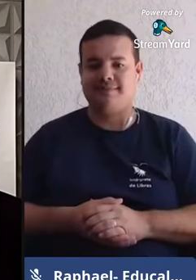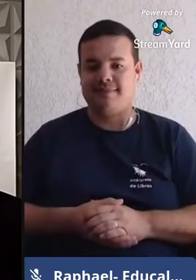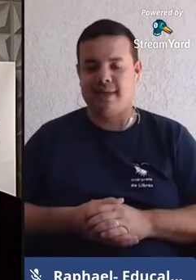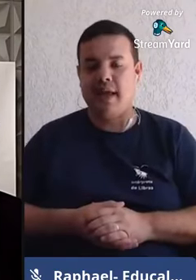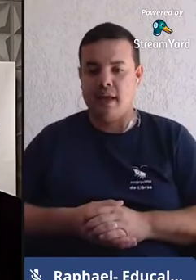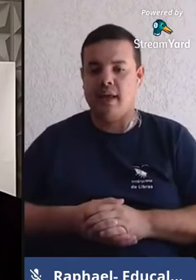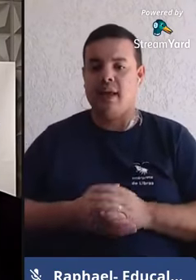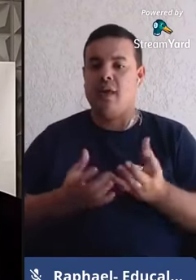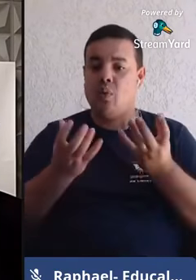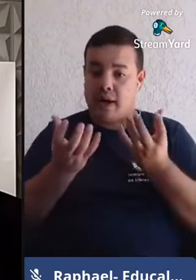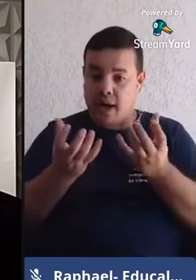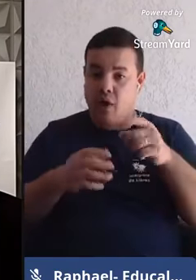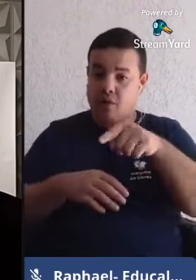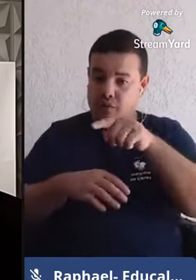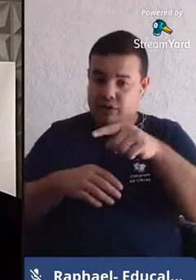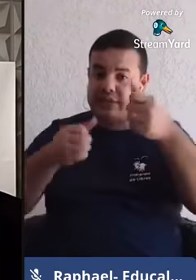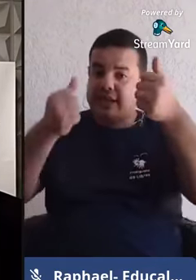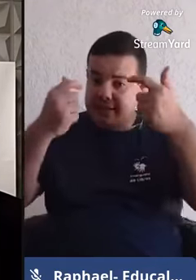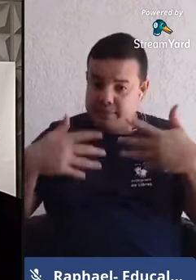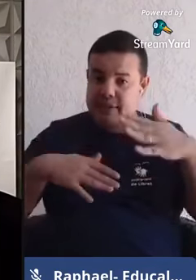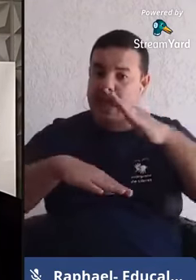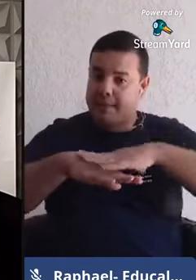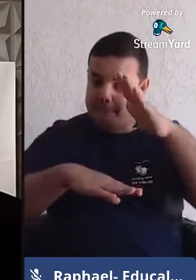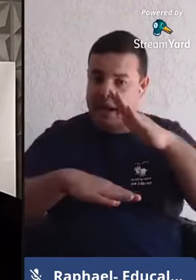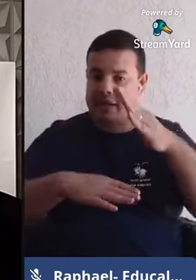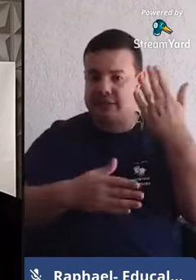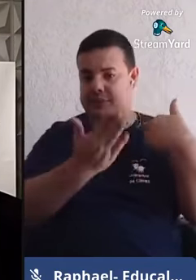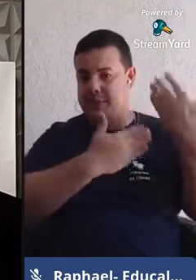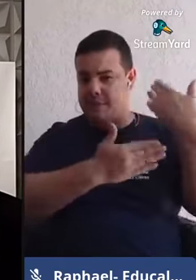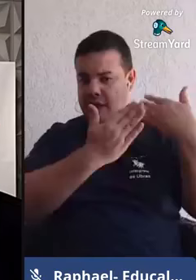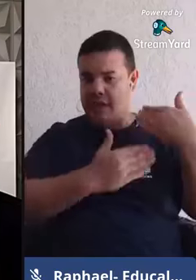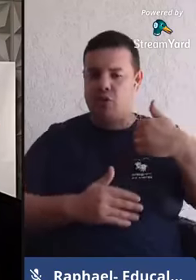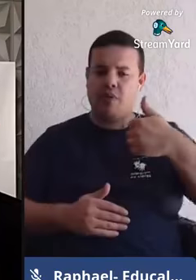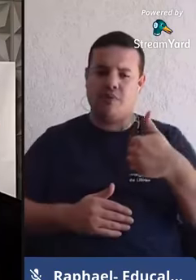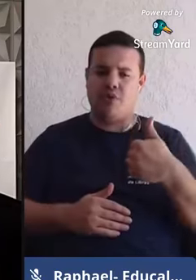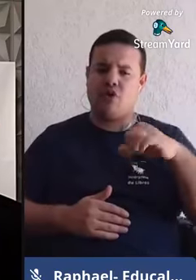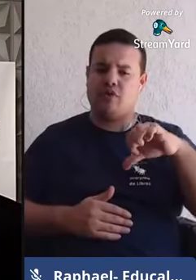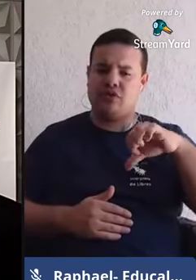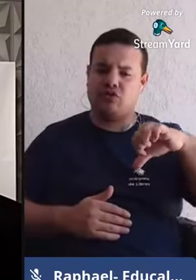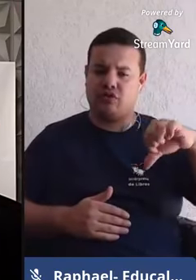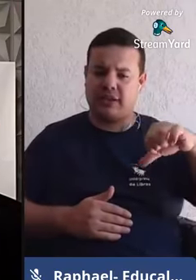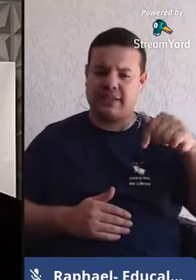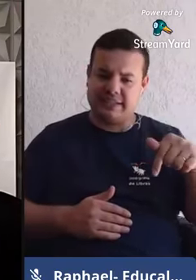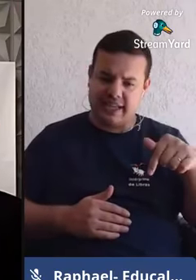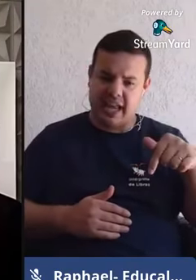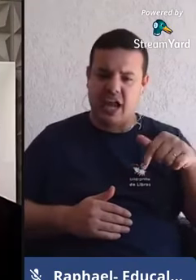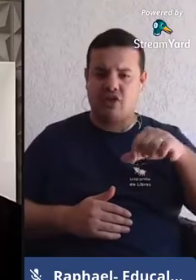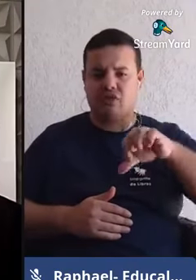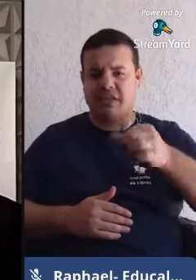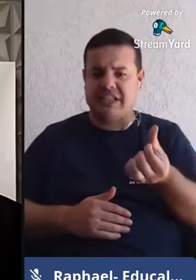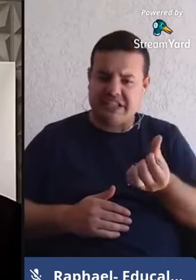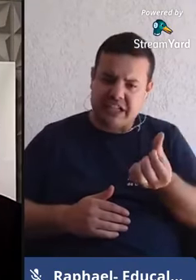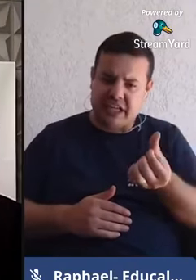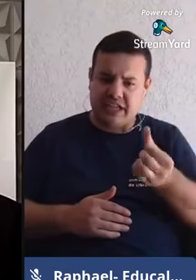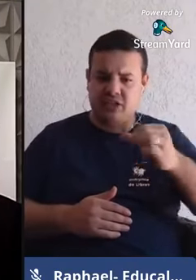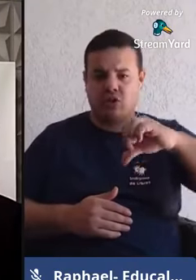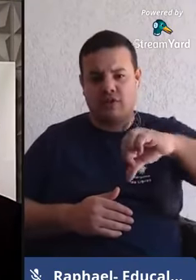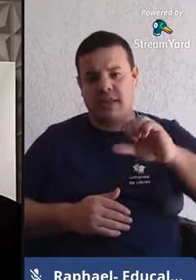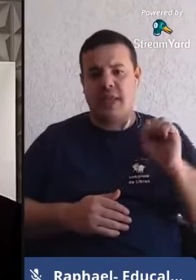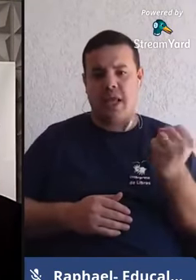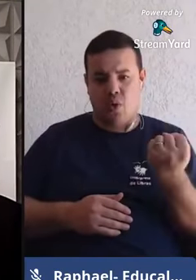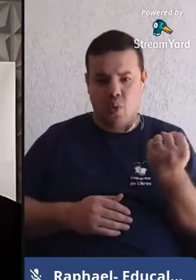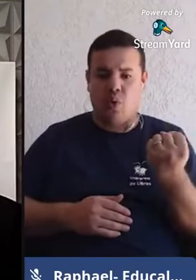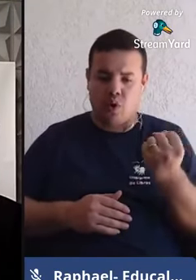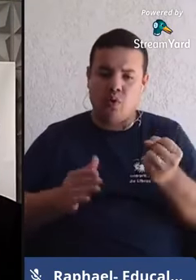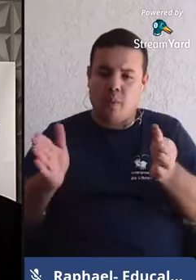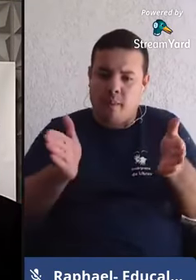porque é interessante, porque quando 96, 97, 98, foi uma época